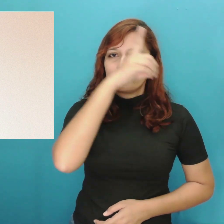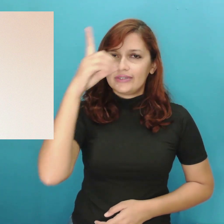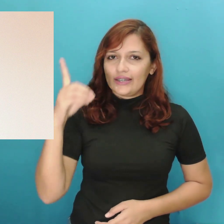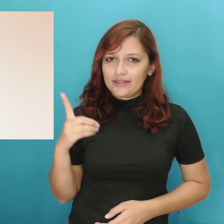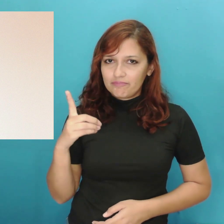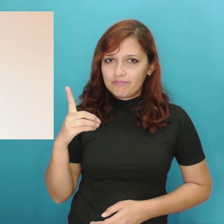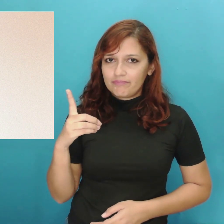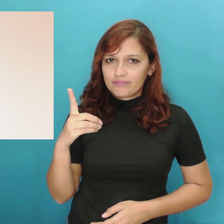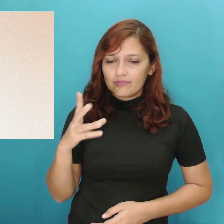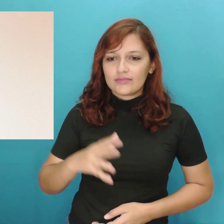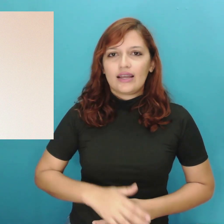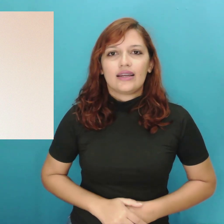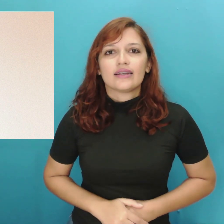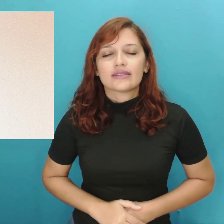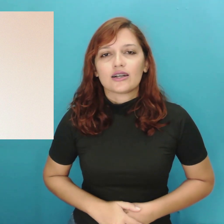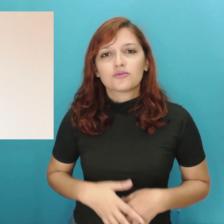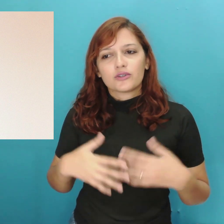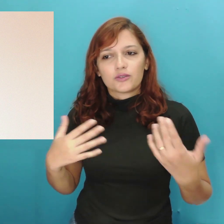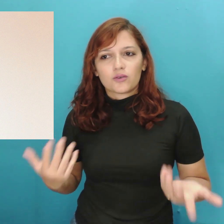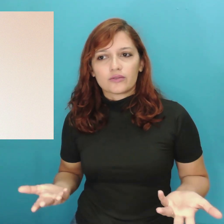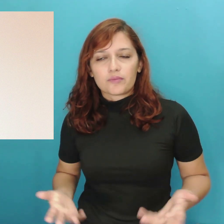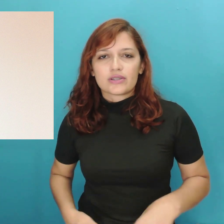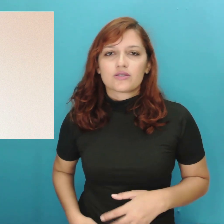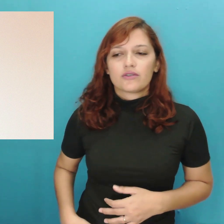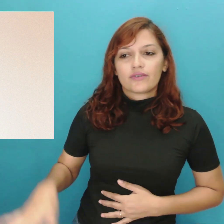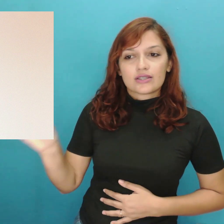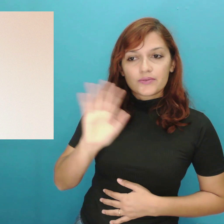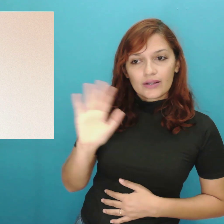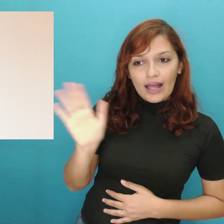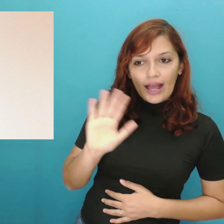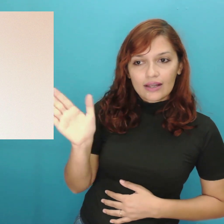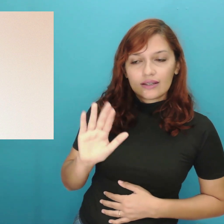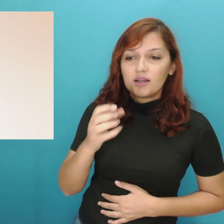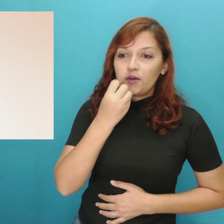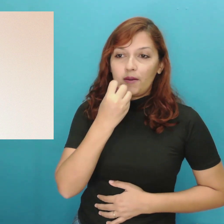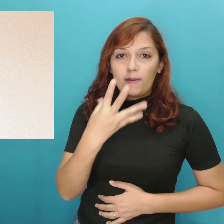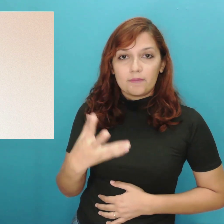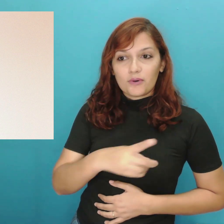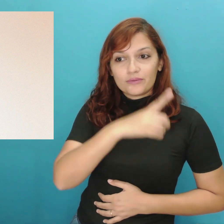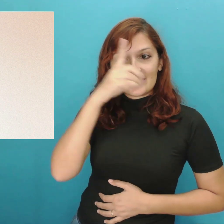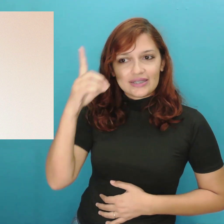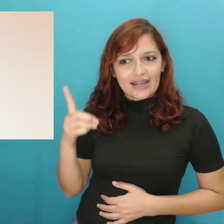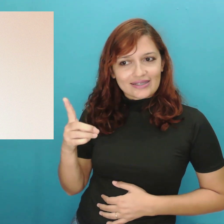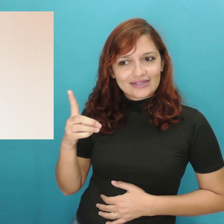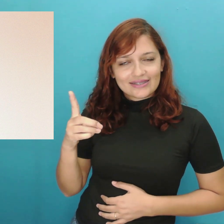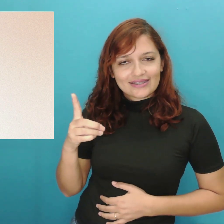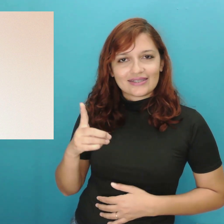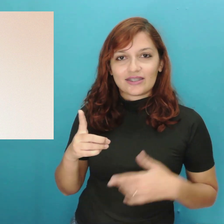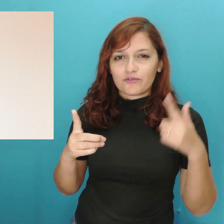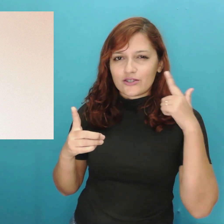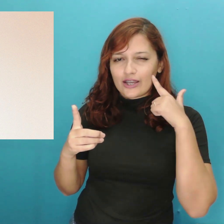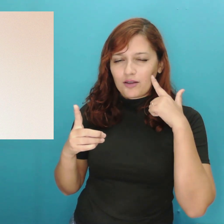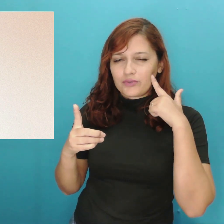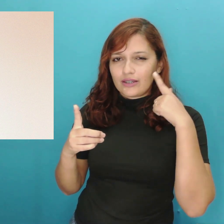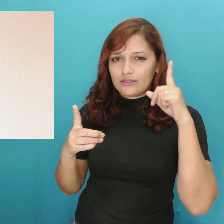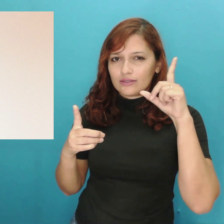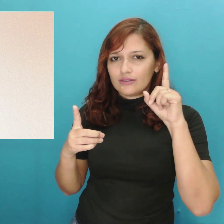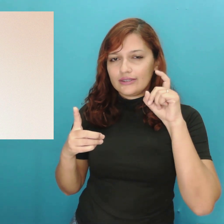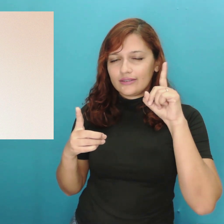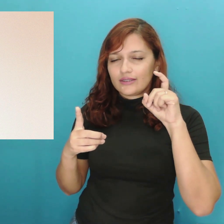dia. Então, quando eu encontro a pessoa, eu faço olá, bom dia. Veja que a minha